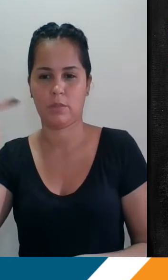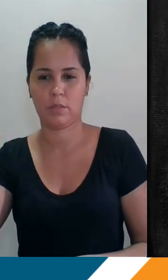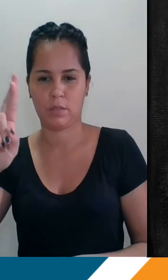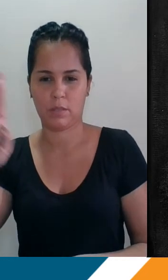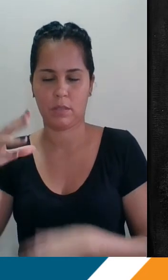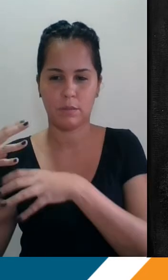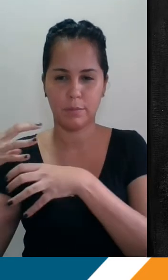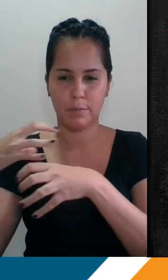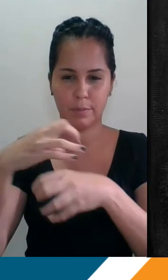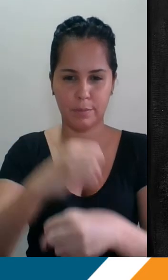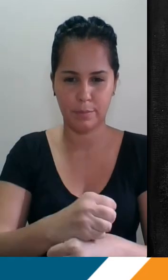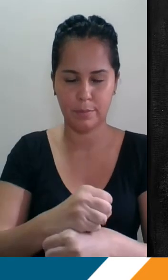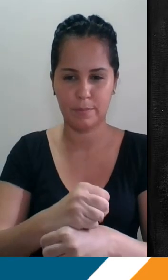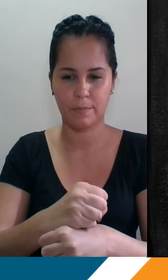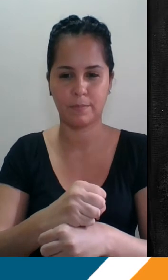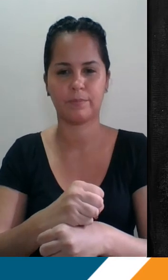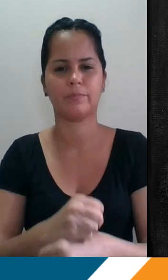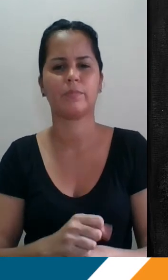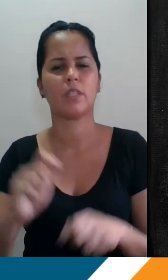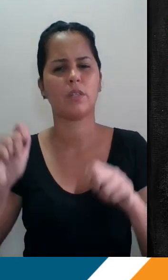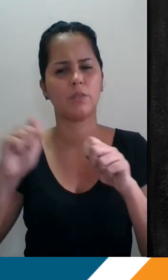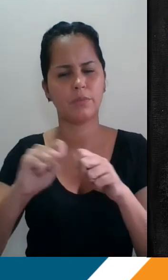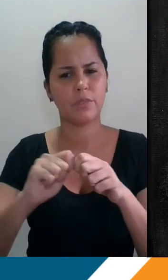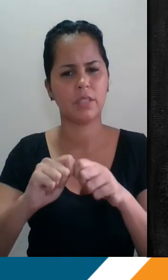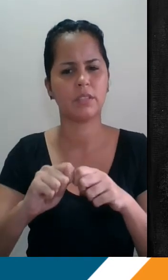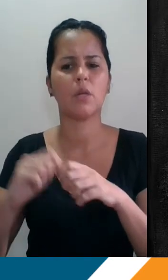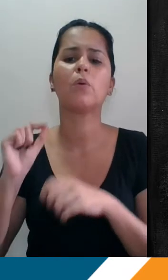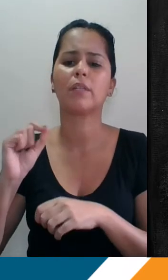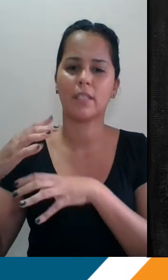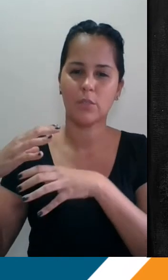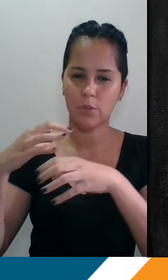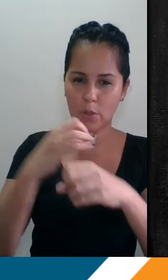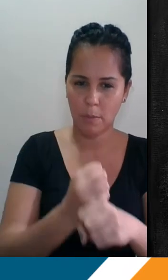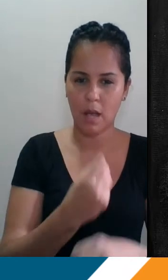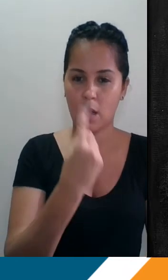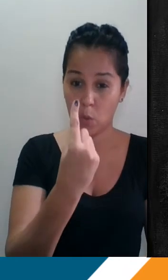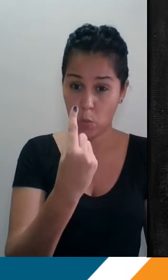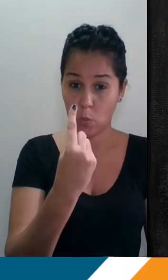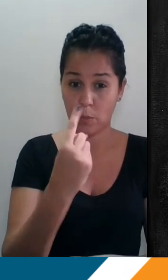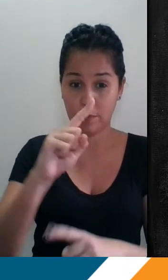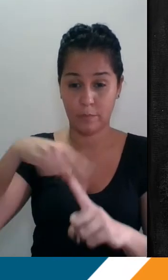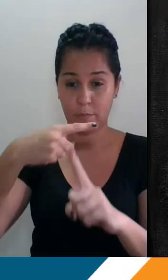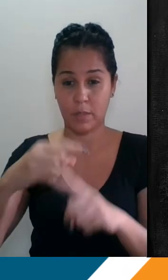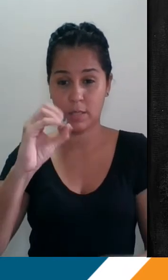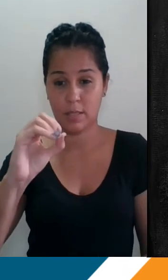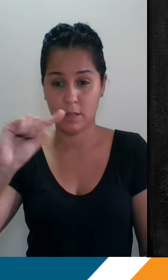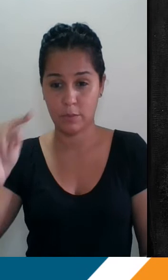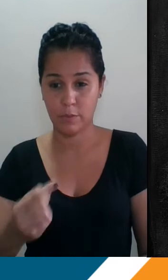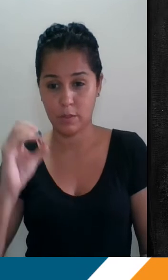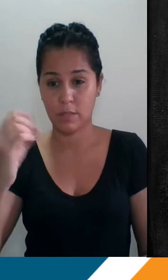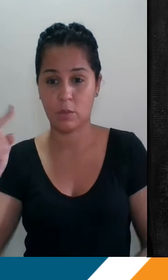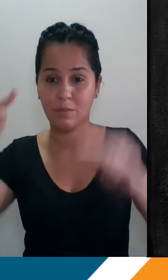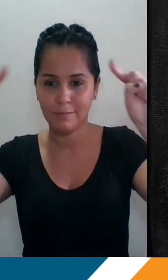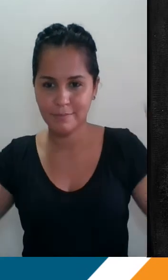conta. Então aqui, a única coisa que eu fiz foi somar esse 1 dentro do parênteses com 0,01. E